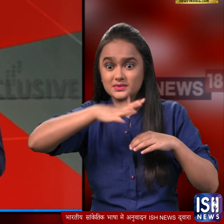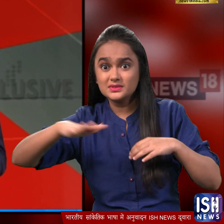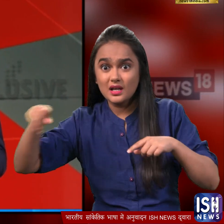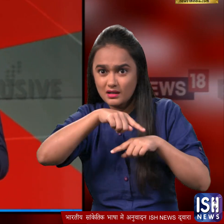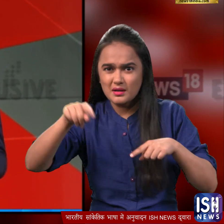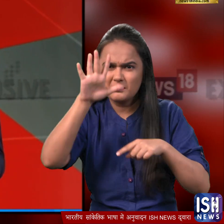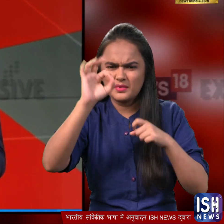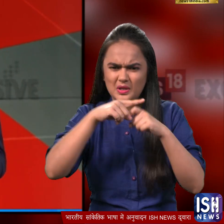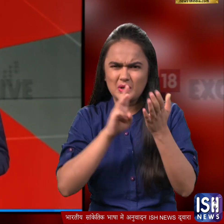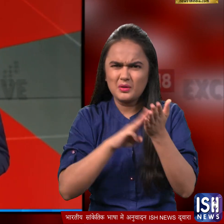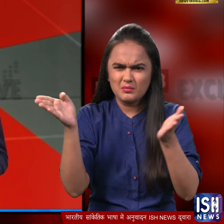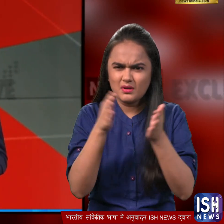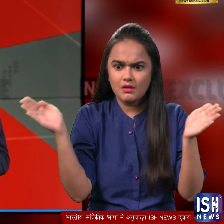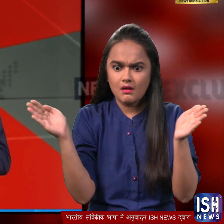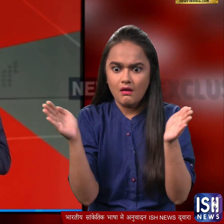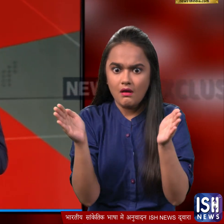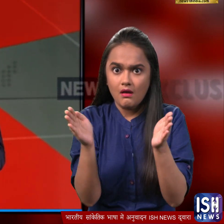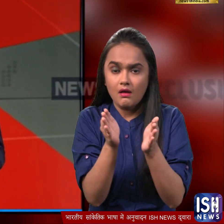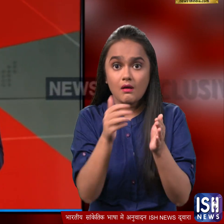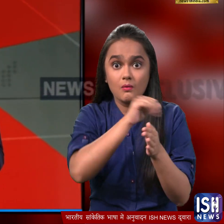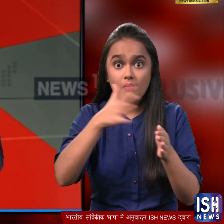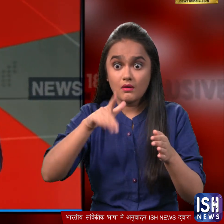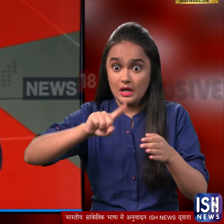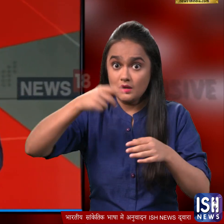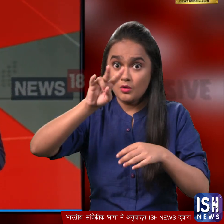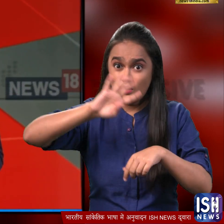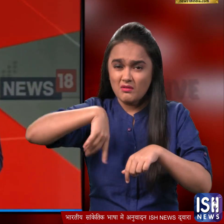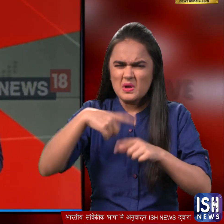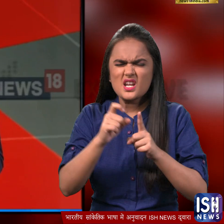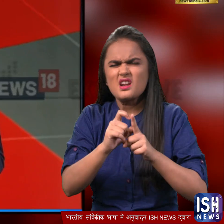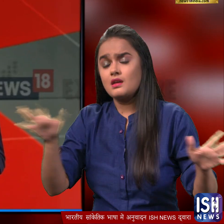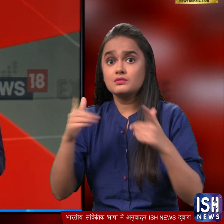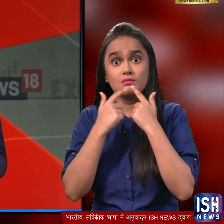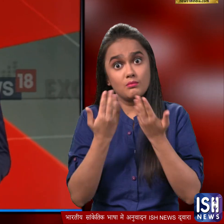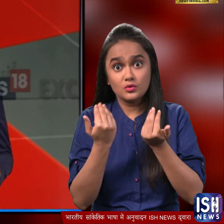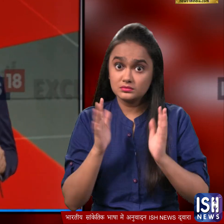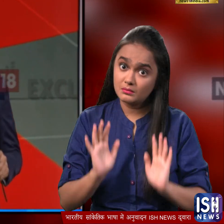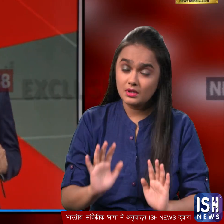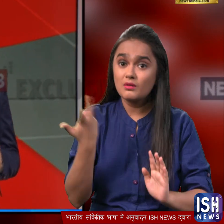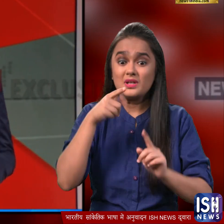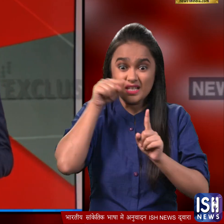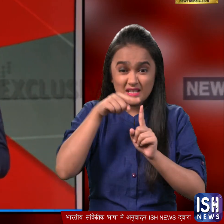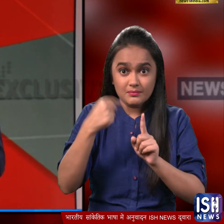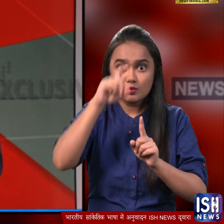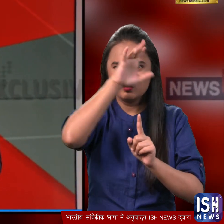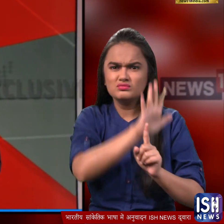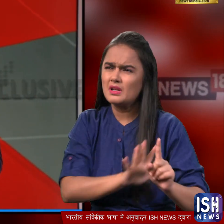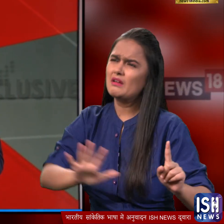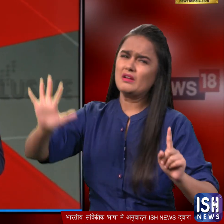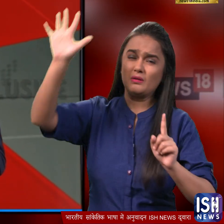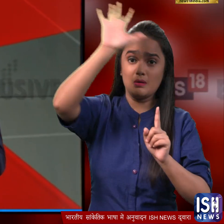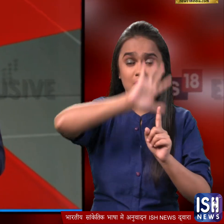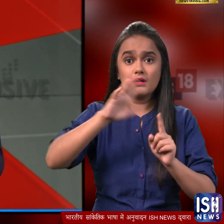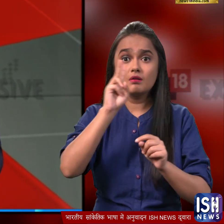पट्टी में कम दबाव का क्षेत्र बन रहा है, जो अगले 24 घंटे में तूफान में बदल सकता है, जिसकी वजह से पूरे गुजरात में बहुत